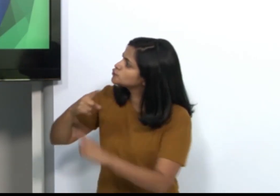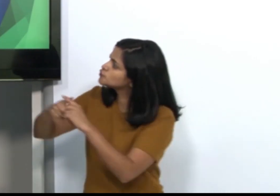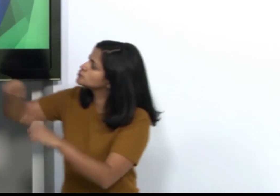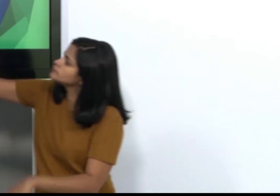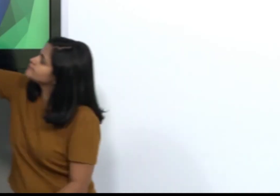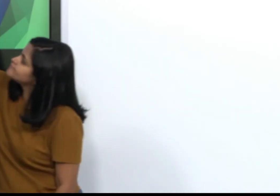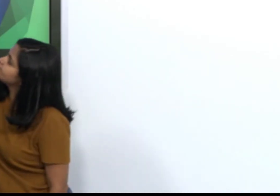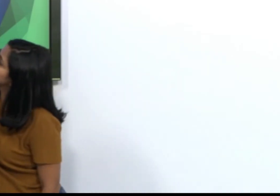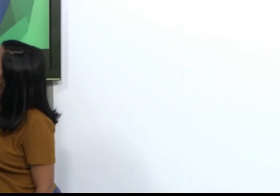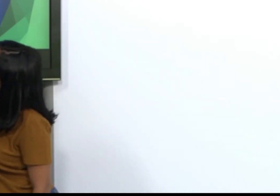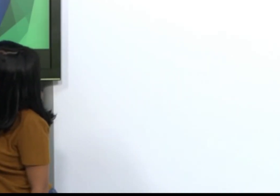você.